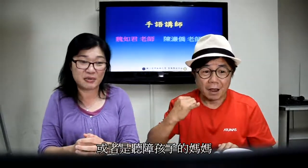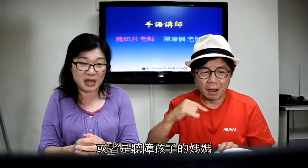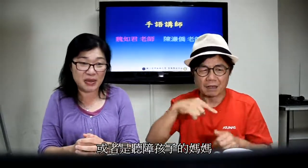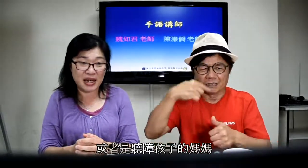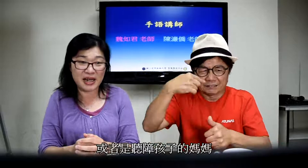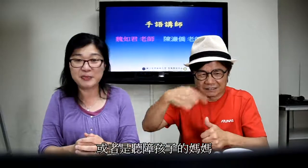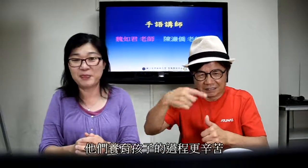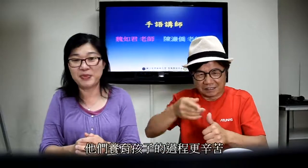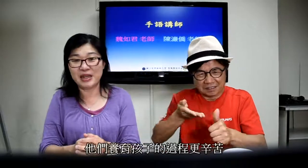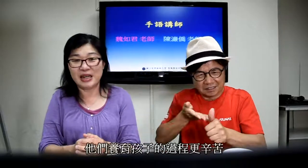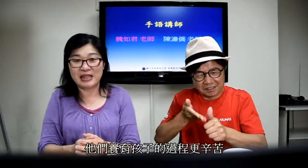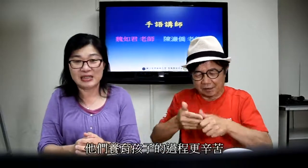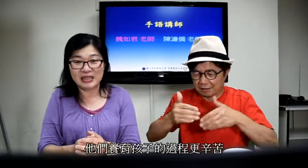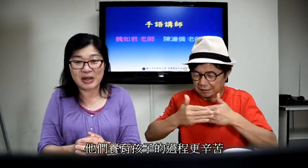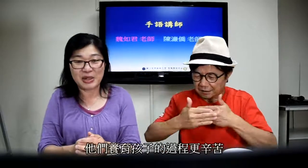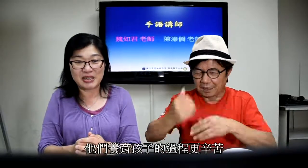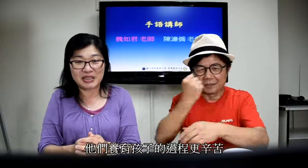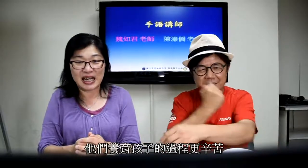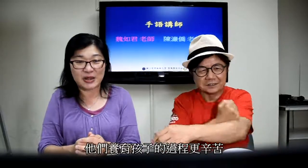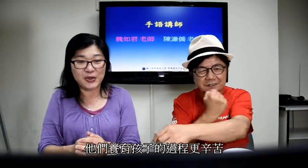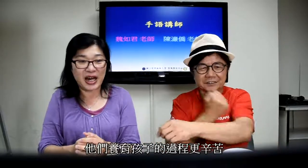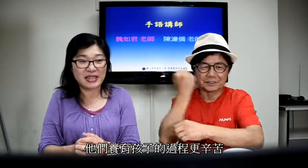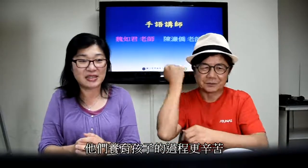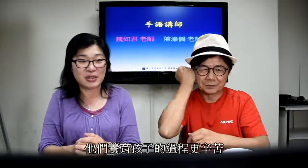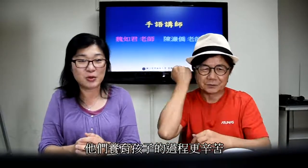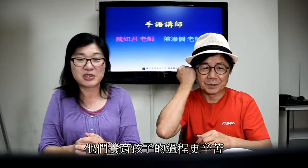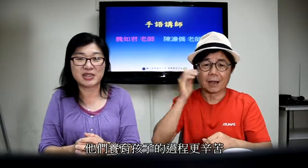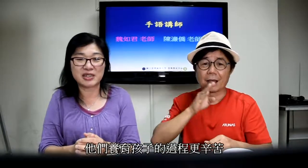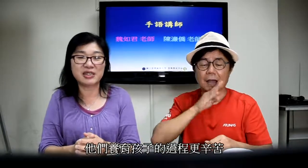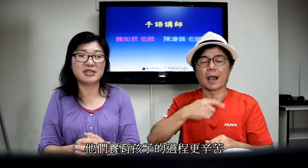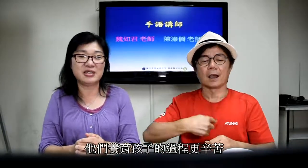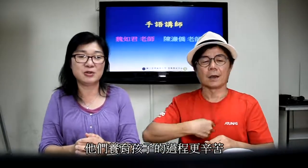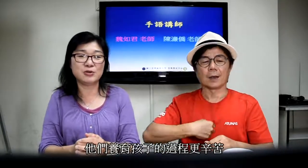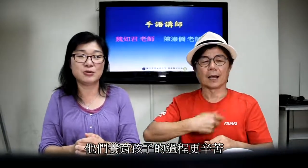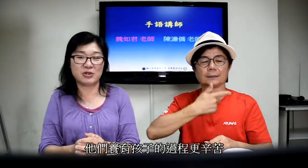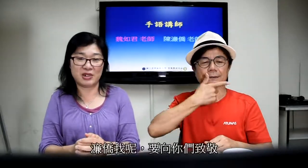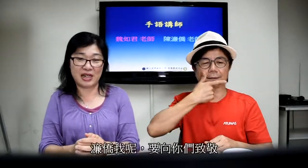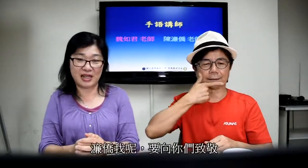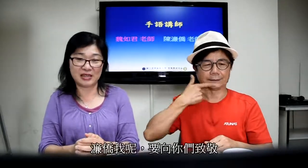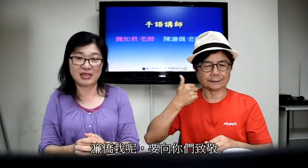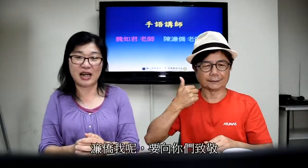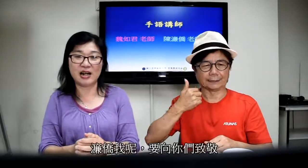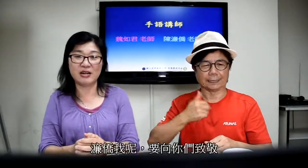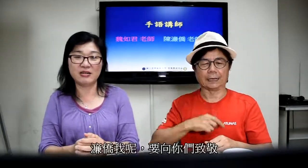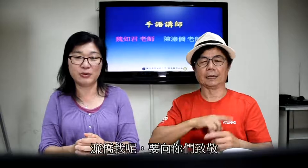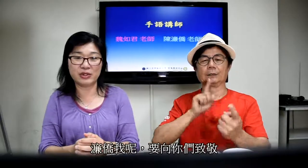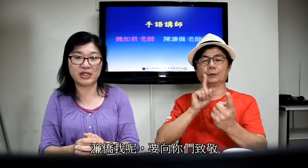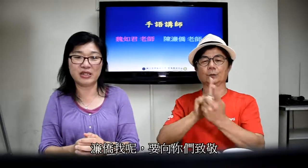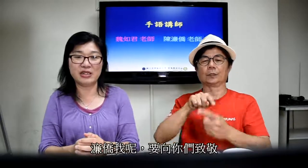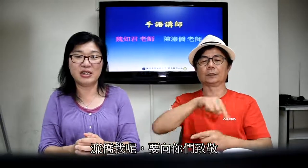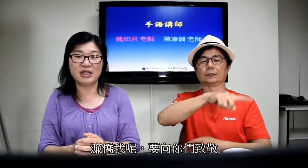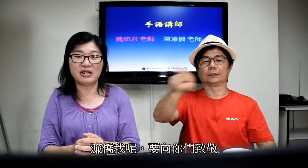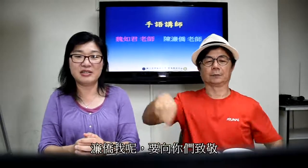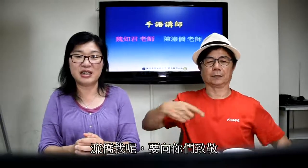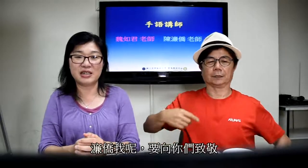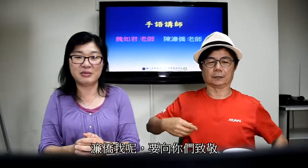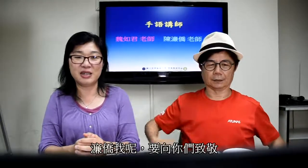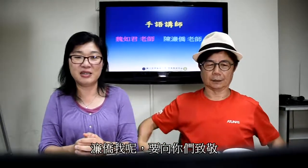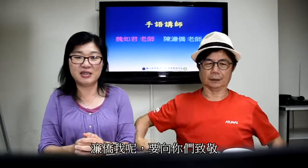妈，他们养育孩子的过程更辛苦。连桥我呢，要向你们